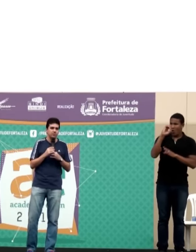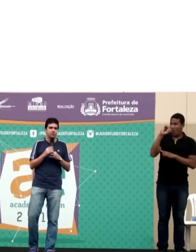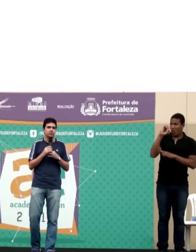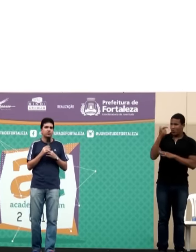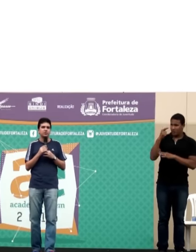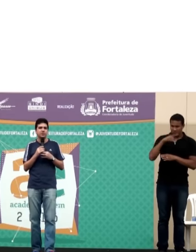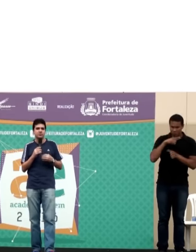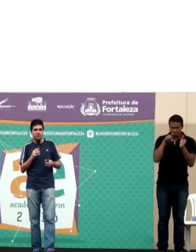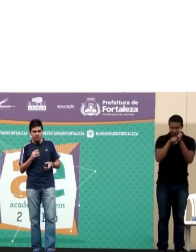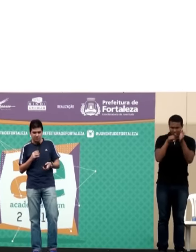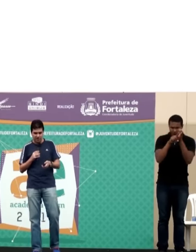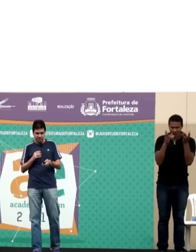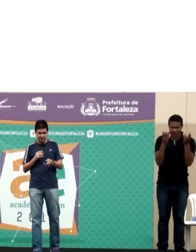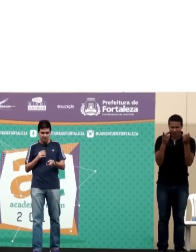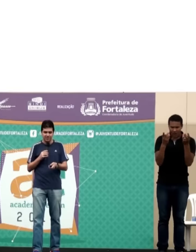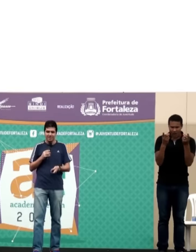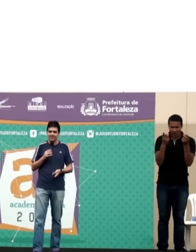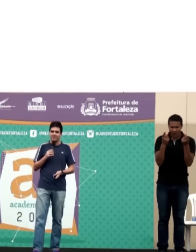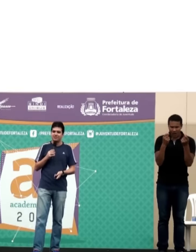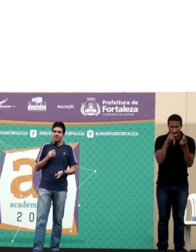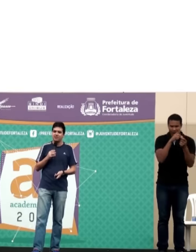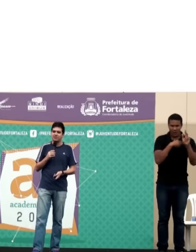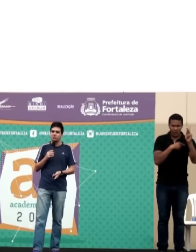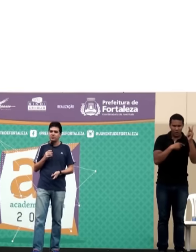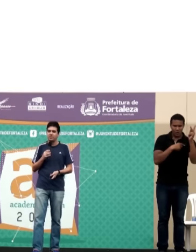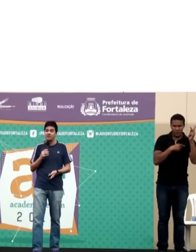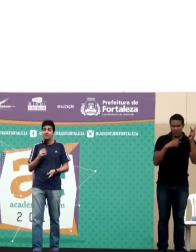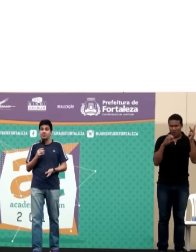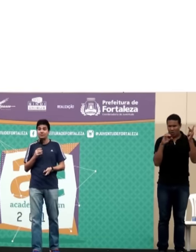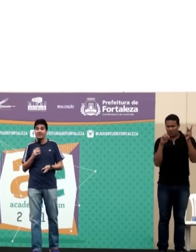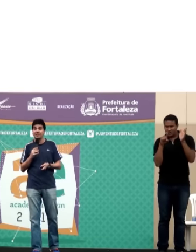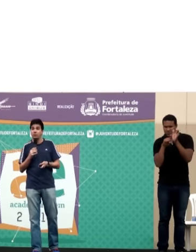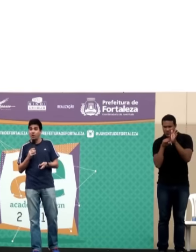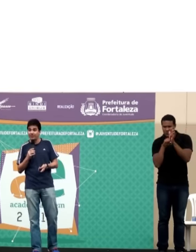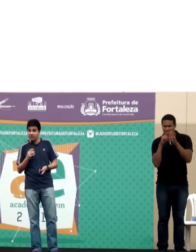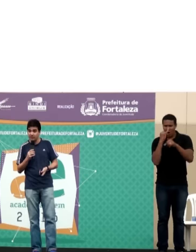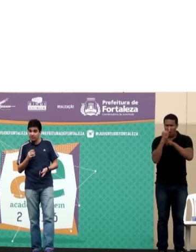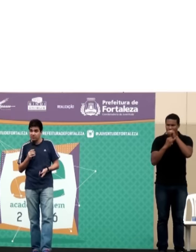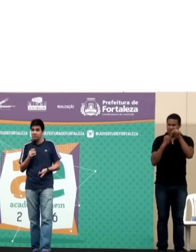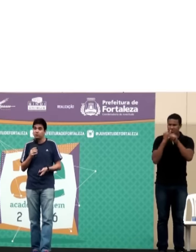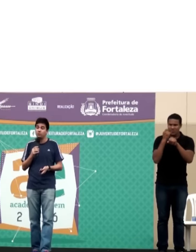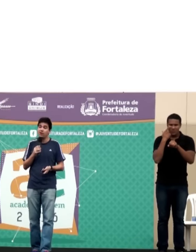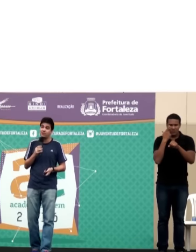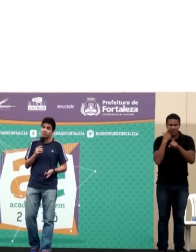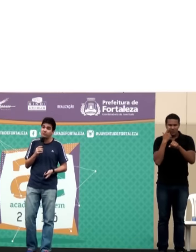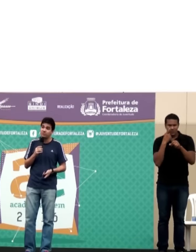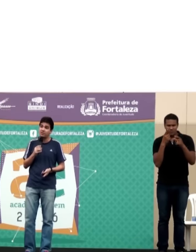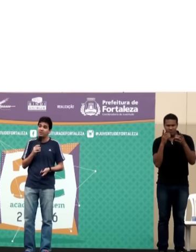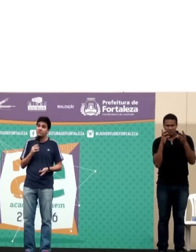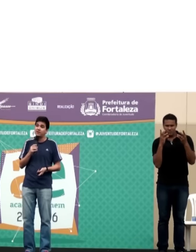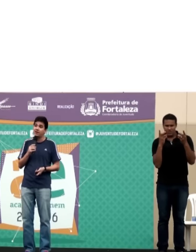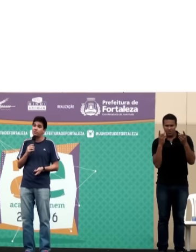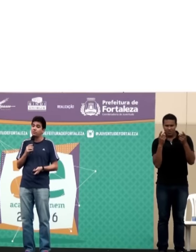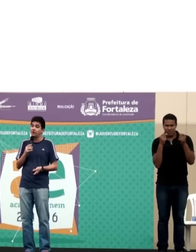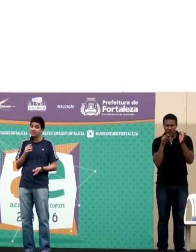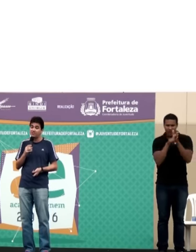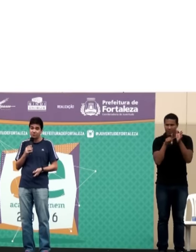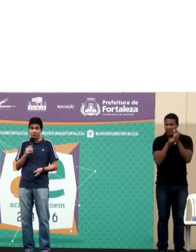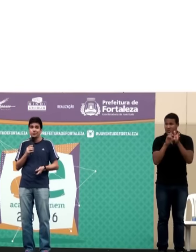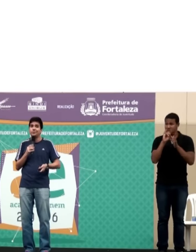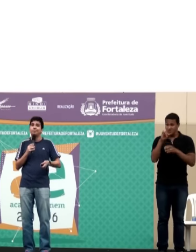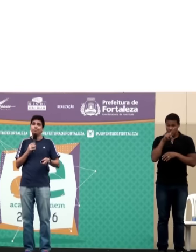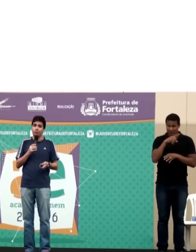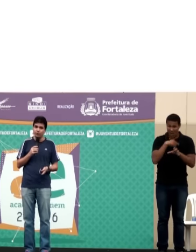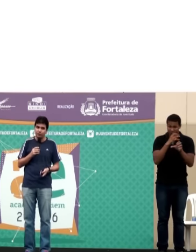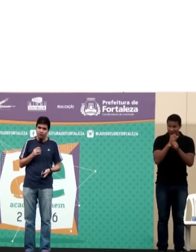pelo número de hidrogênios ionizáveis. Se essa subtração der igual a 3, o ácido vai ser classificado como